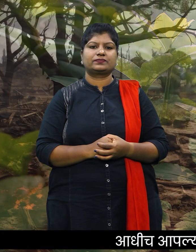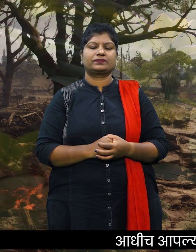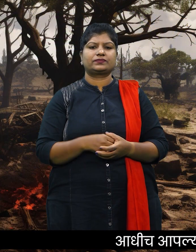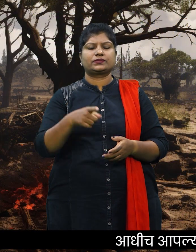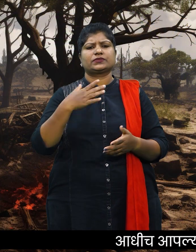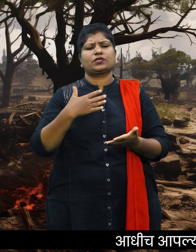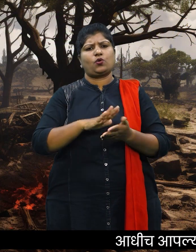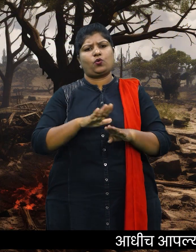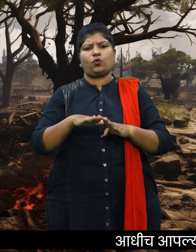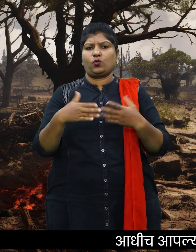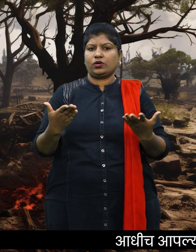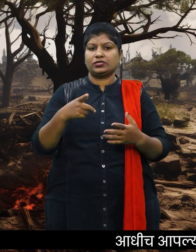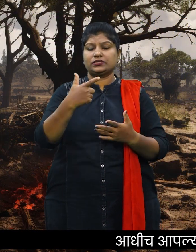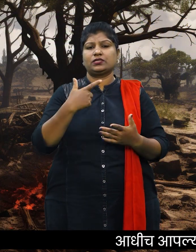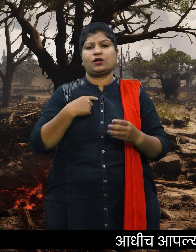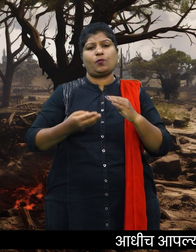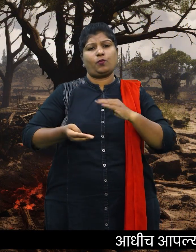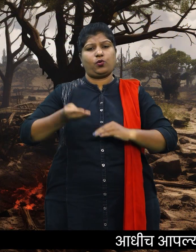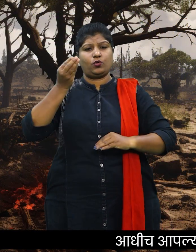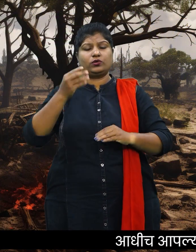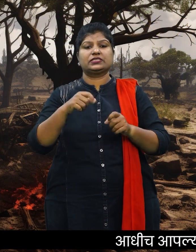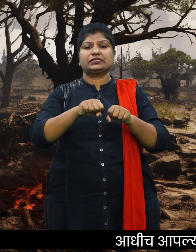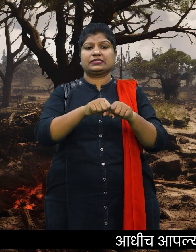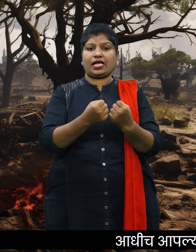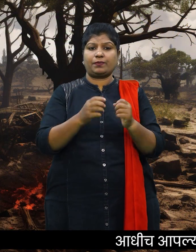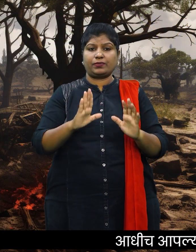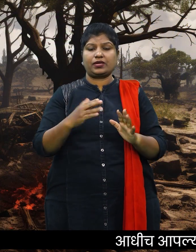आधीच आपल्या जंगलाचे मोठे नुकसान झाले आहे.